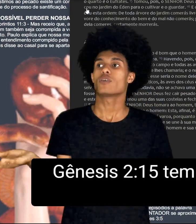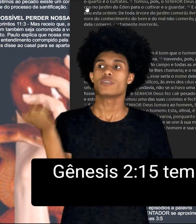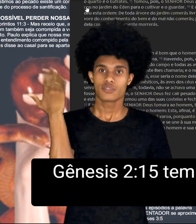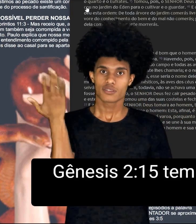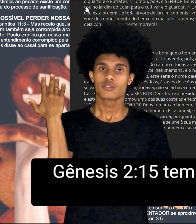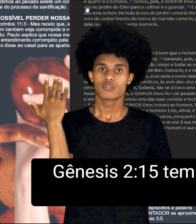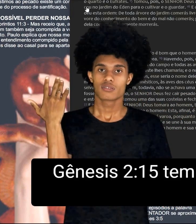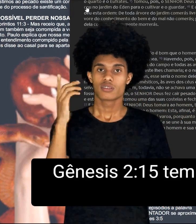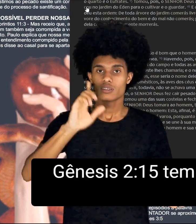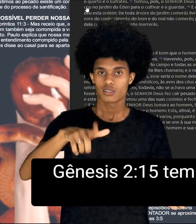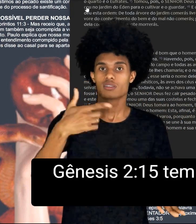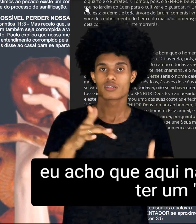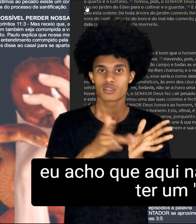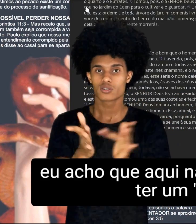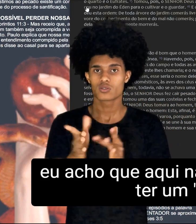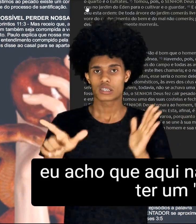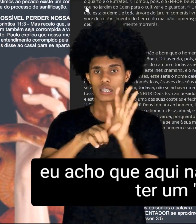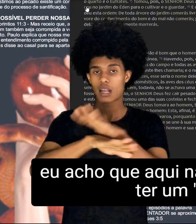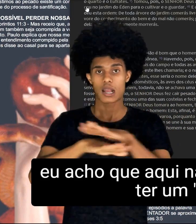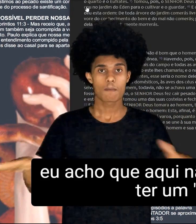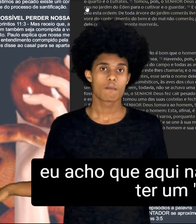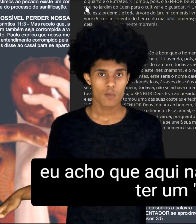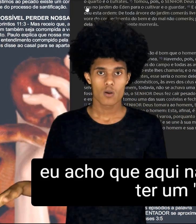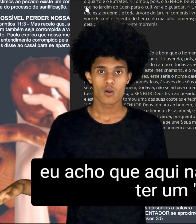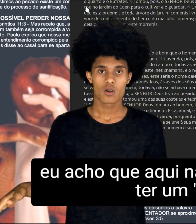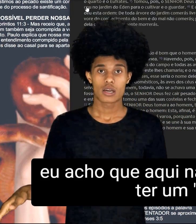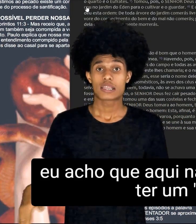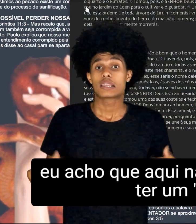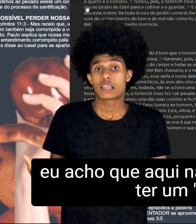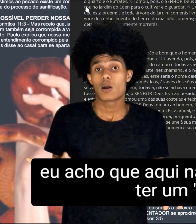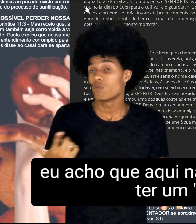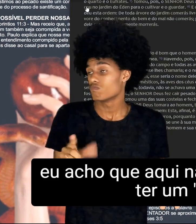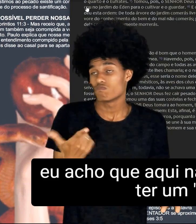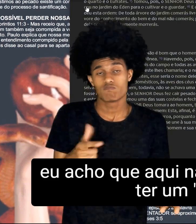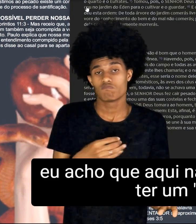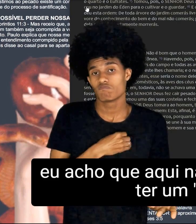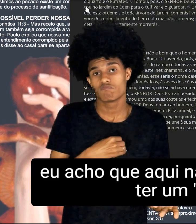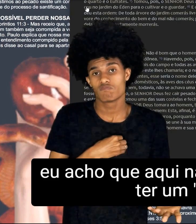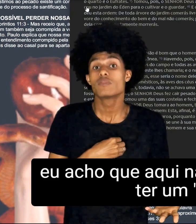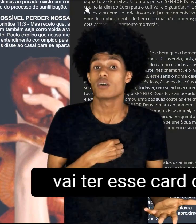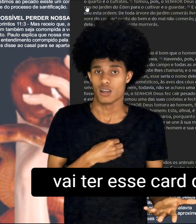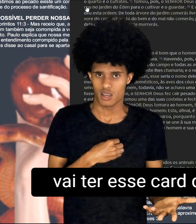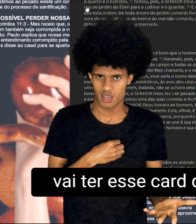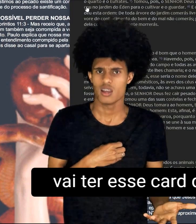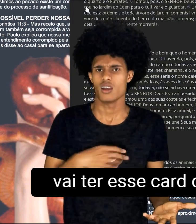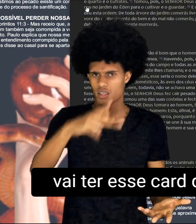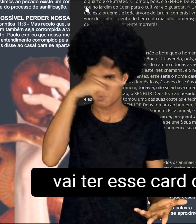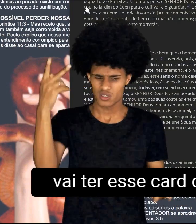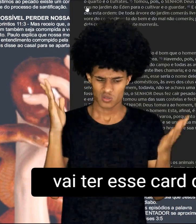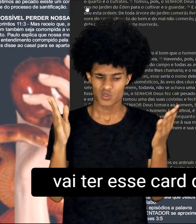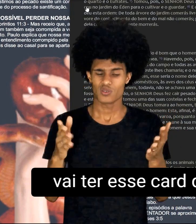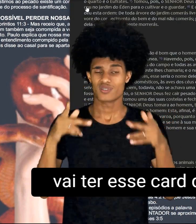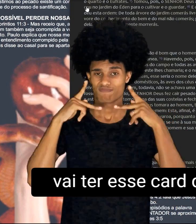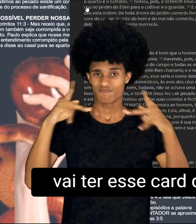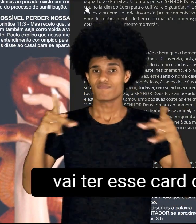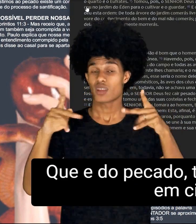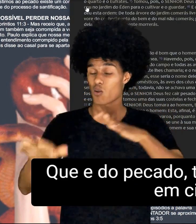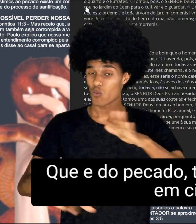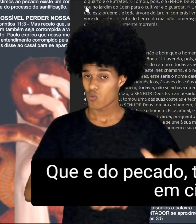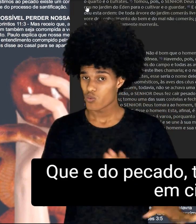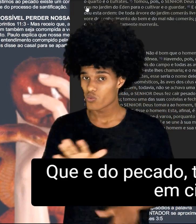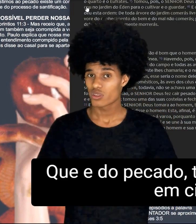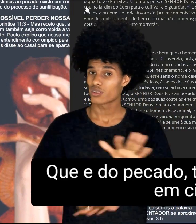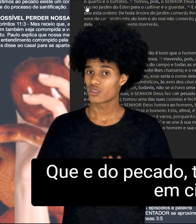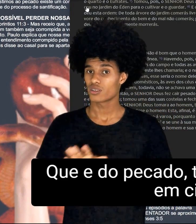Tem um izinho aqui em cima no vídeo, ou acho que é aqui, não sei como é que aponta. Vai ter um izinho aqui em cima, vai ter esse card que eu falei do outro estudo, tá?